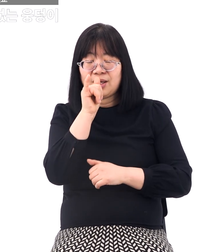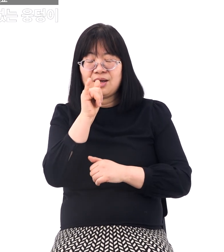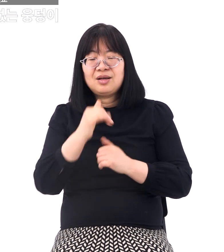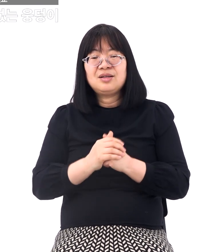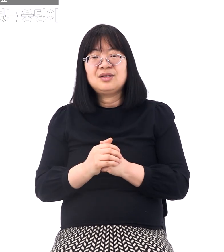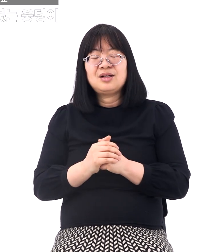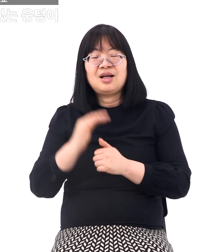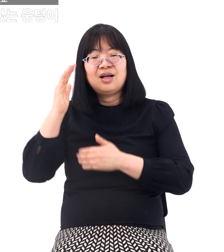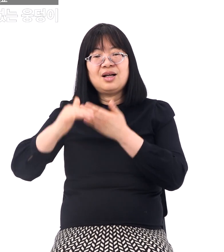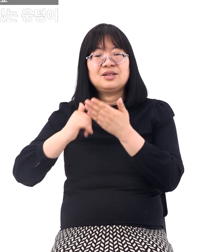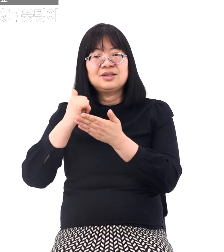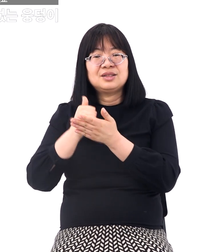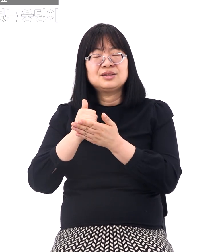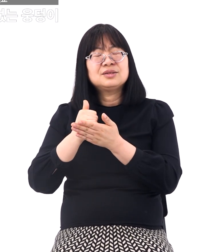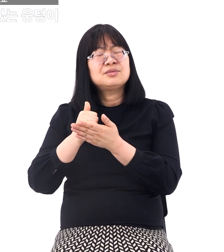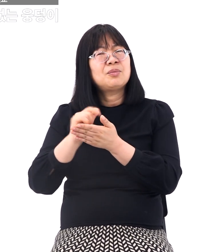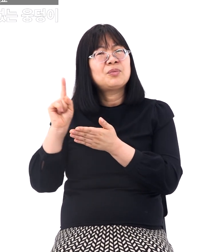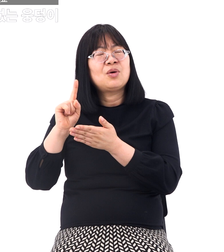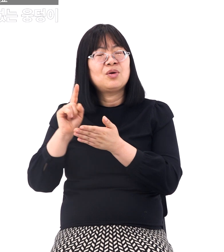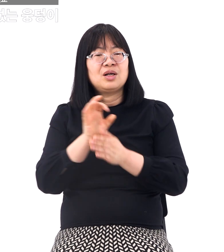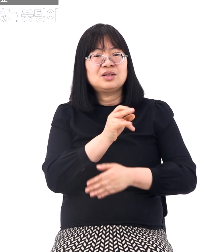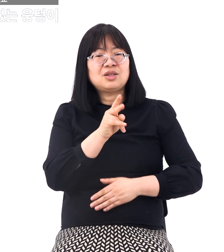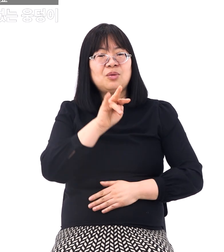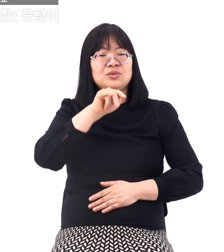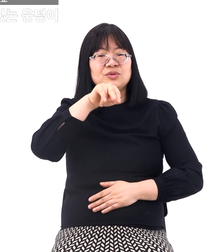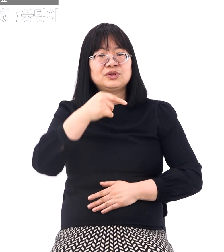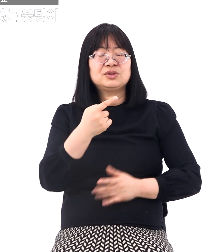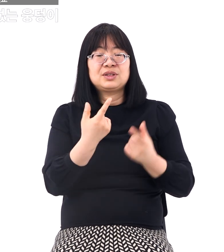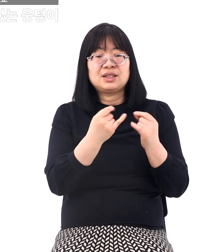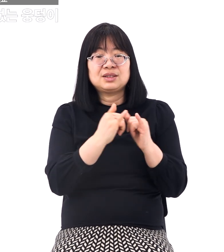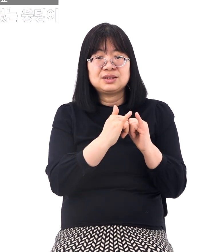그들이 하나님의, 예를 들어서 여부스 같은 사람들은